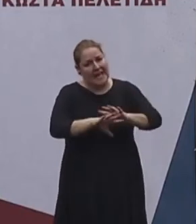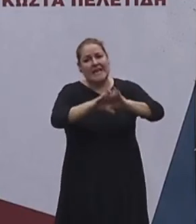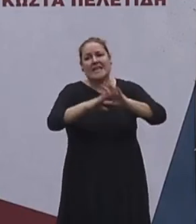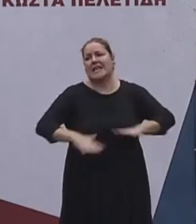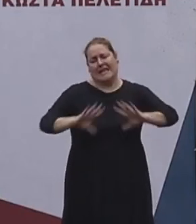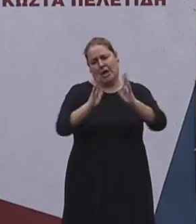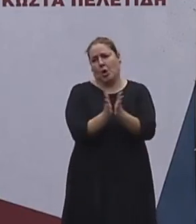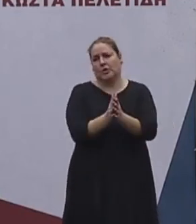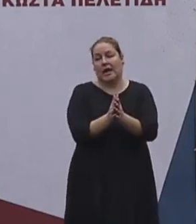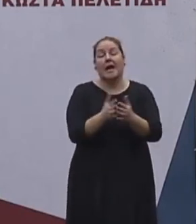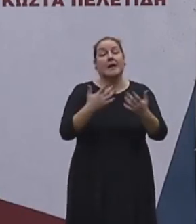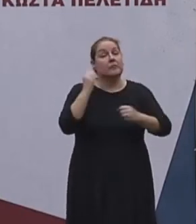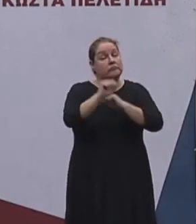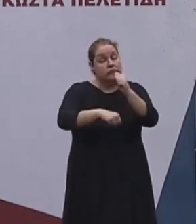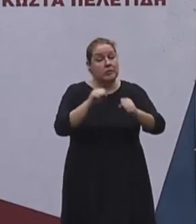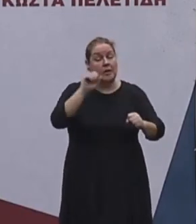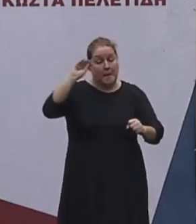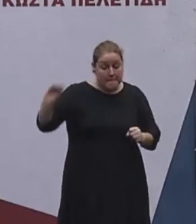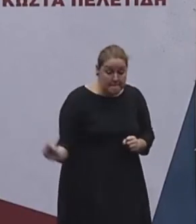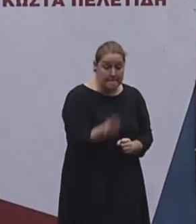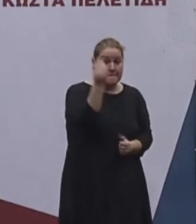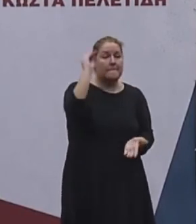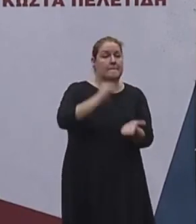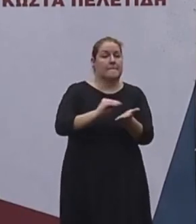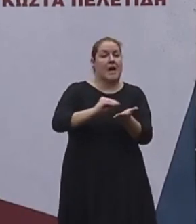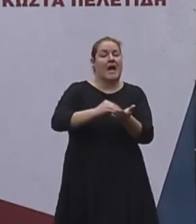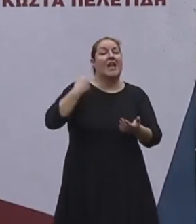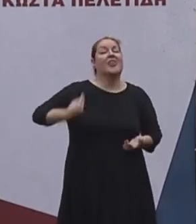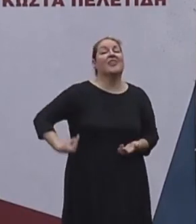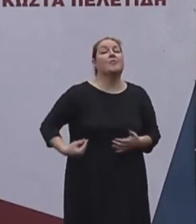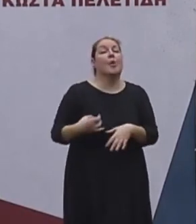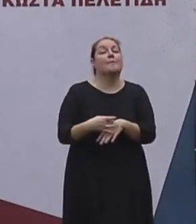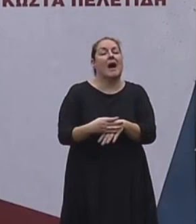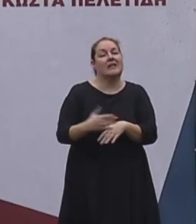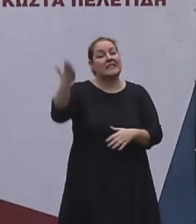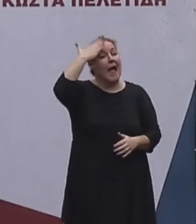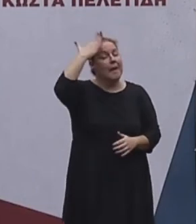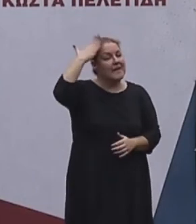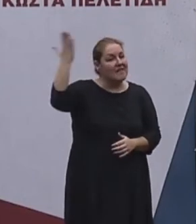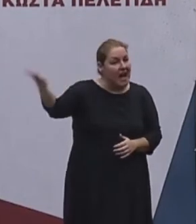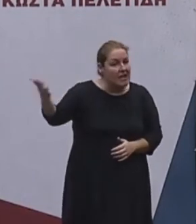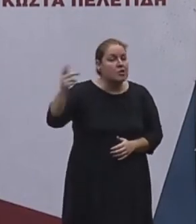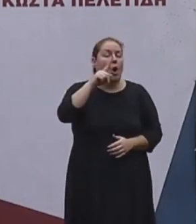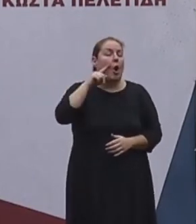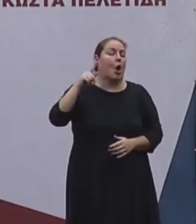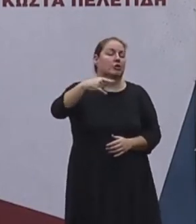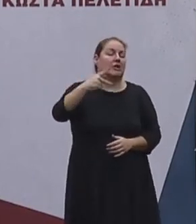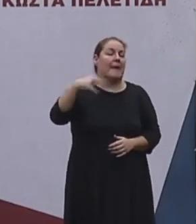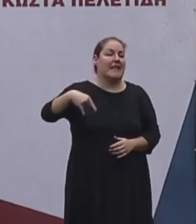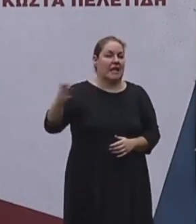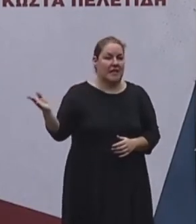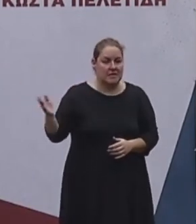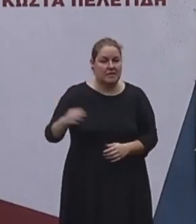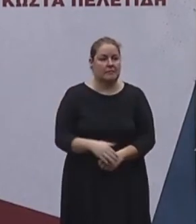να αγωνιστούμε για την επανεκλογή της Λαϊκής Εισπύρωσης στο Δήμο της Πάτρας με επικεφαλής τον Κώστα Πελετίδη